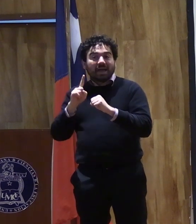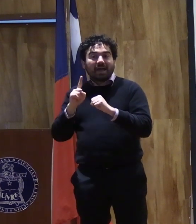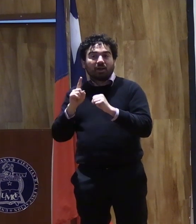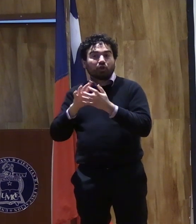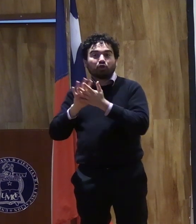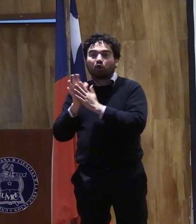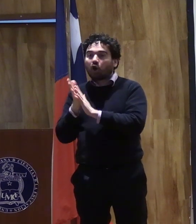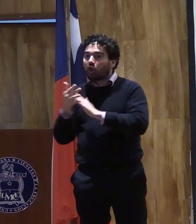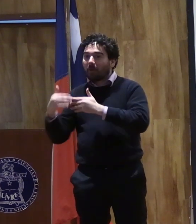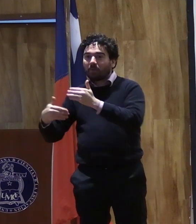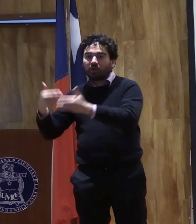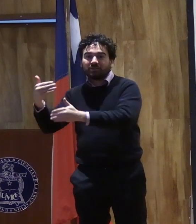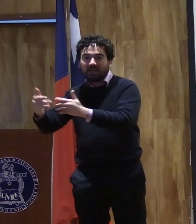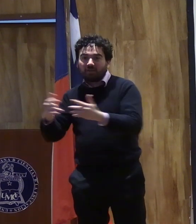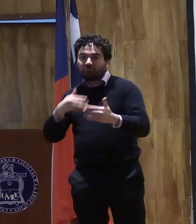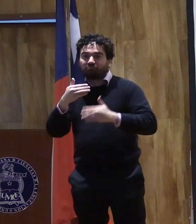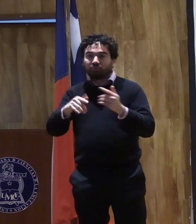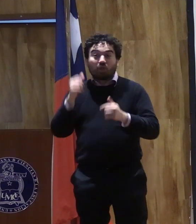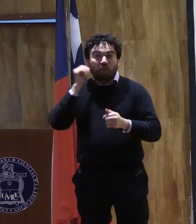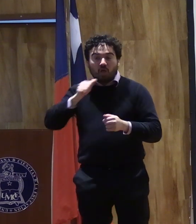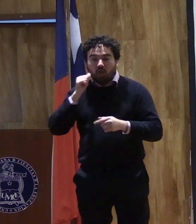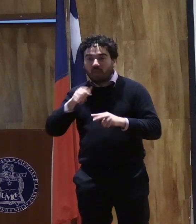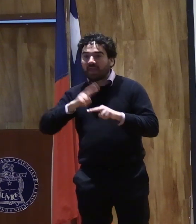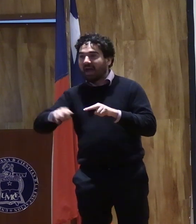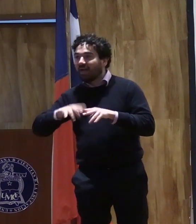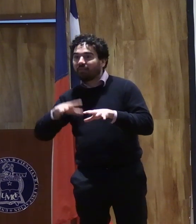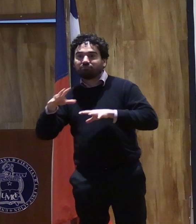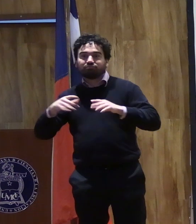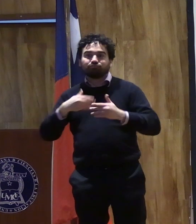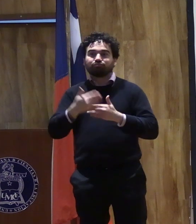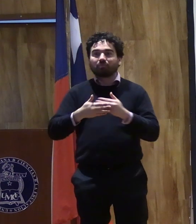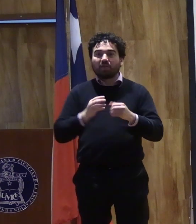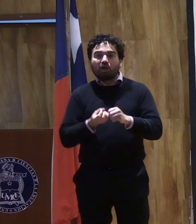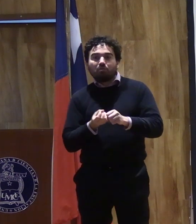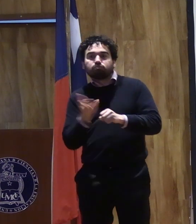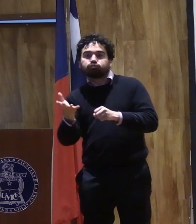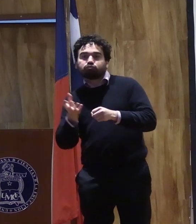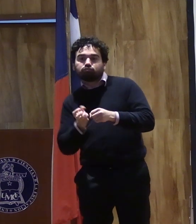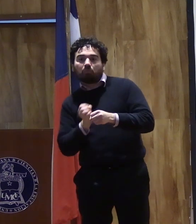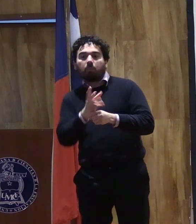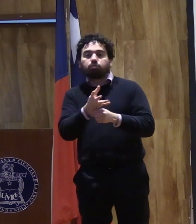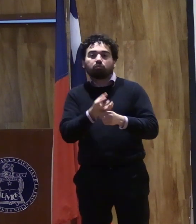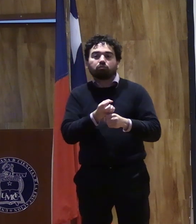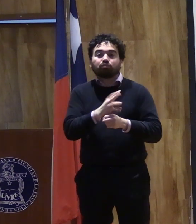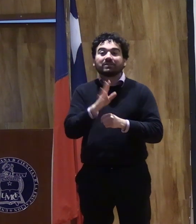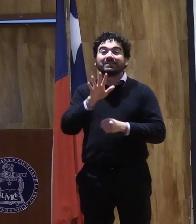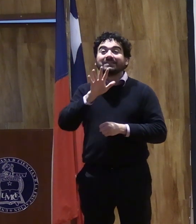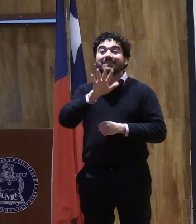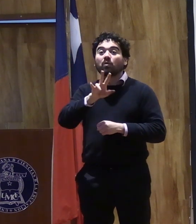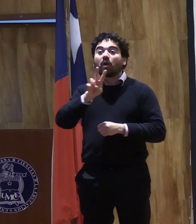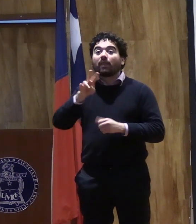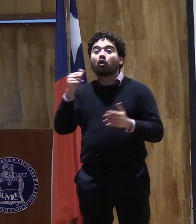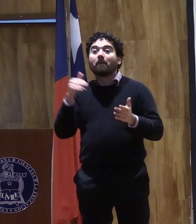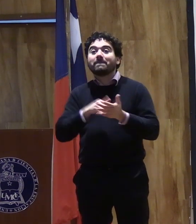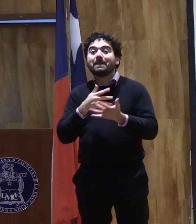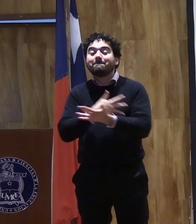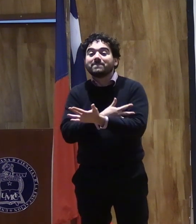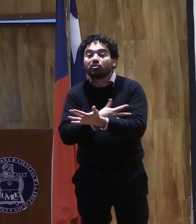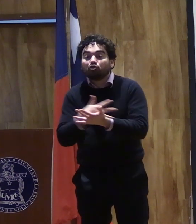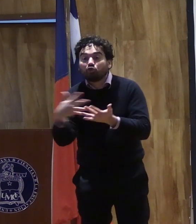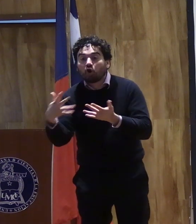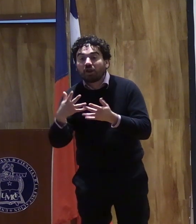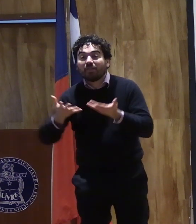el proceso que hacemos todos los días están tirando 52.000 millones